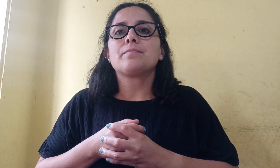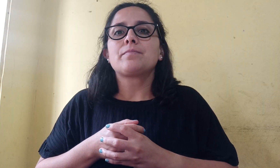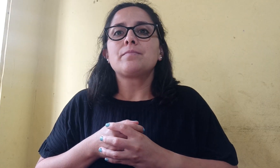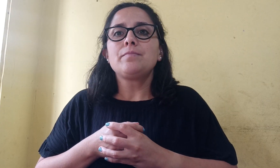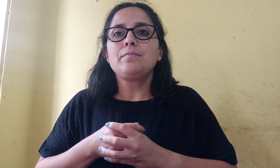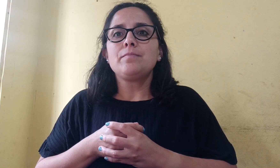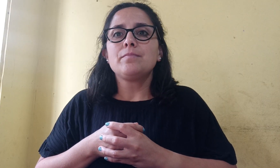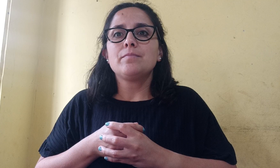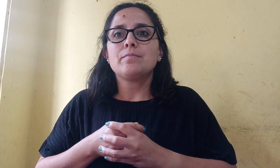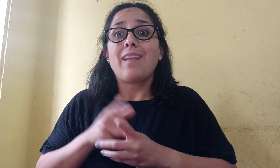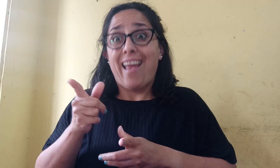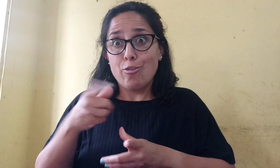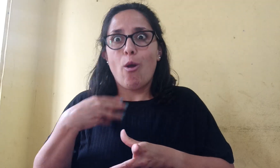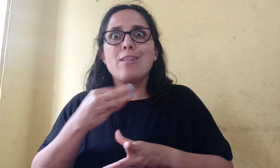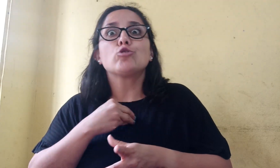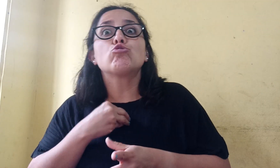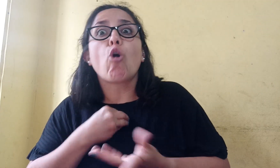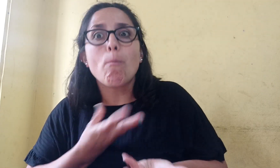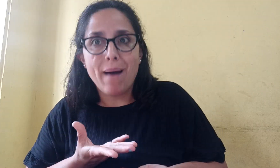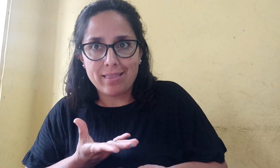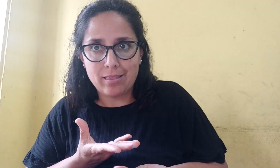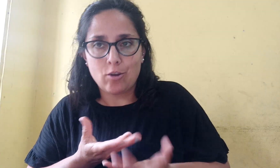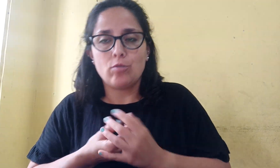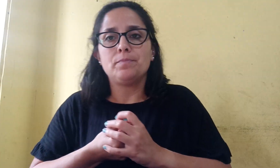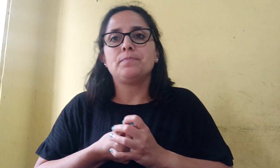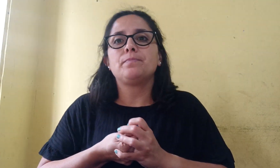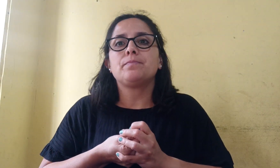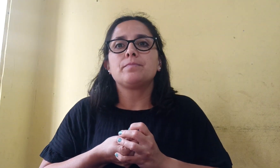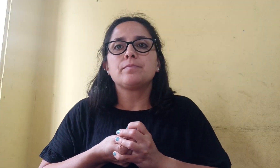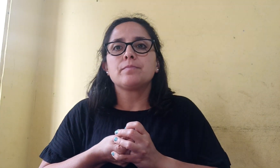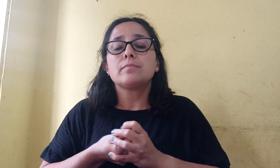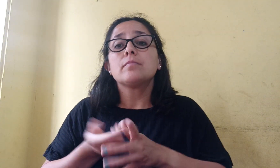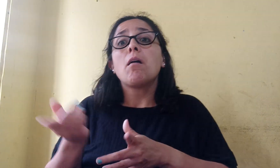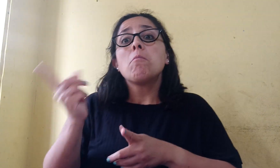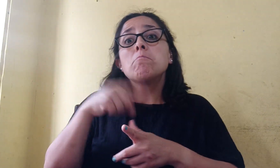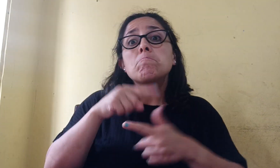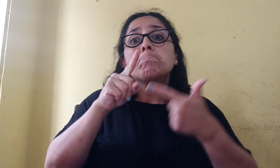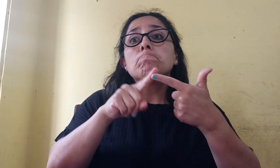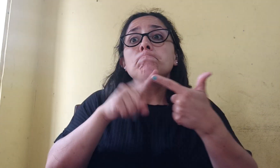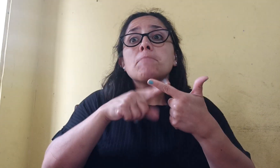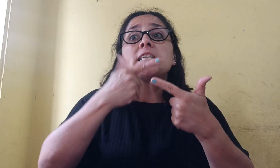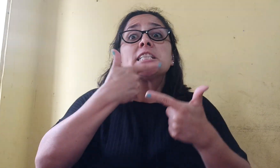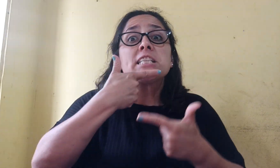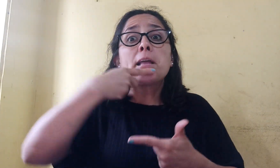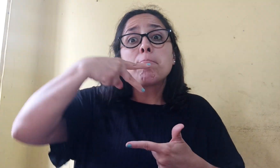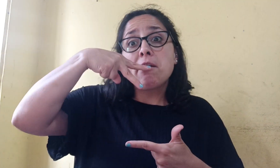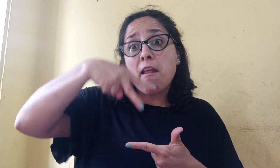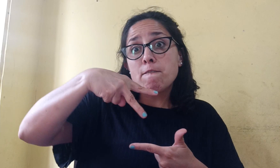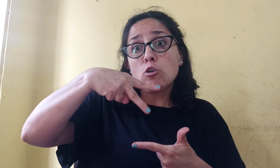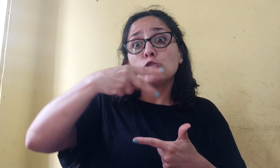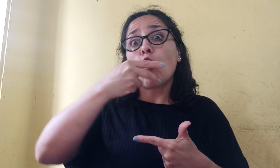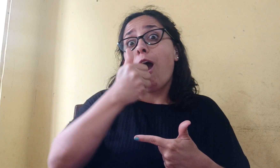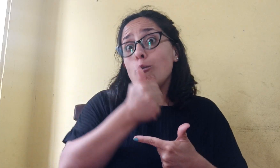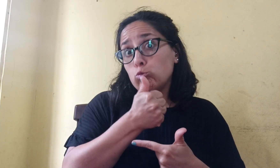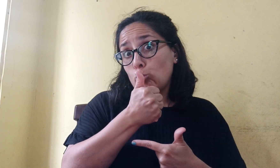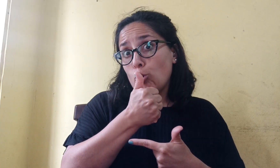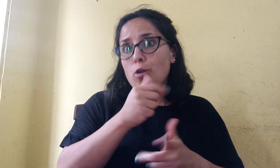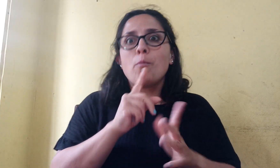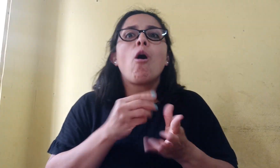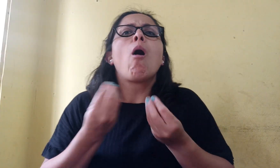nervioso somático, ¿sí? La vía sensitiva. Si hablamos del autónomo, del sistema nervioso autónomo, que dijimos que era el